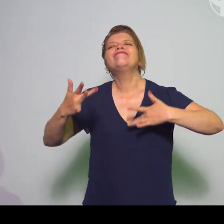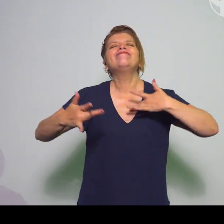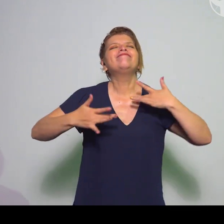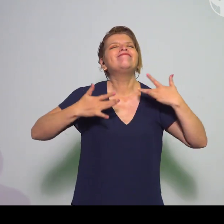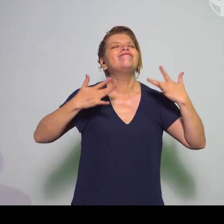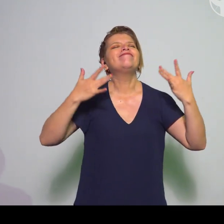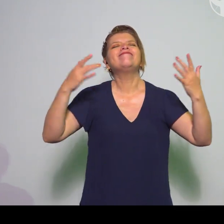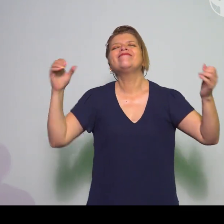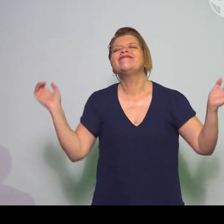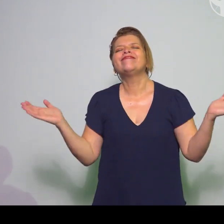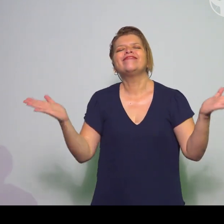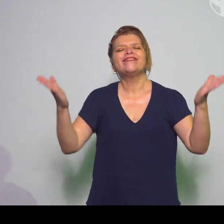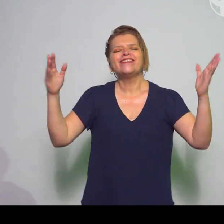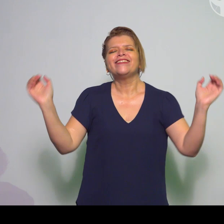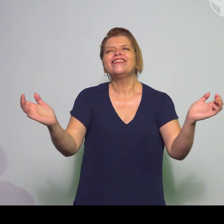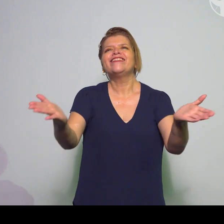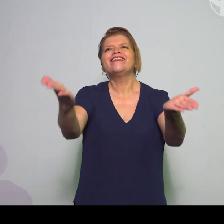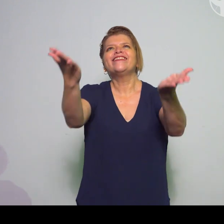grande.